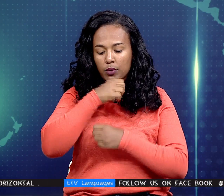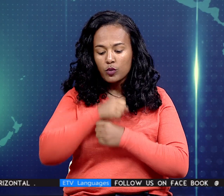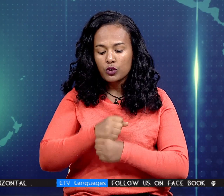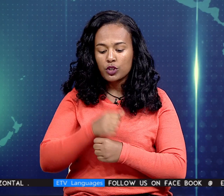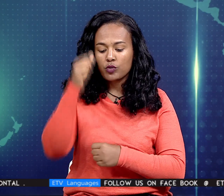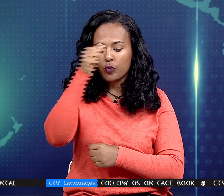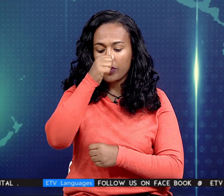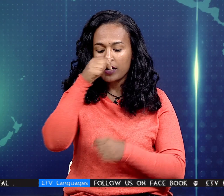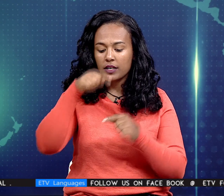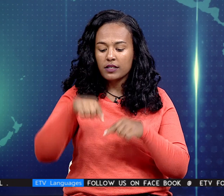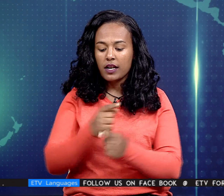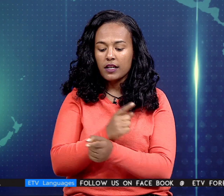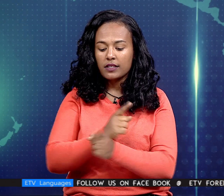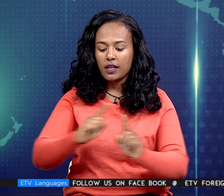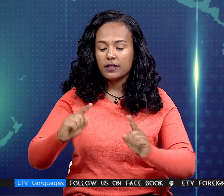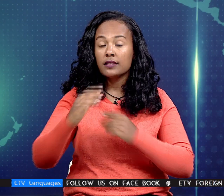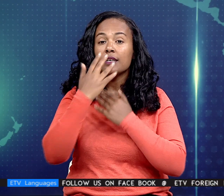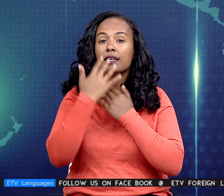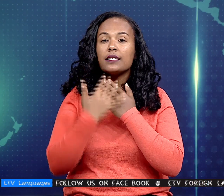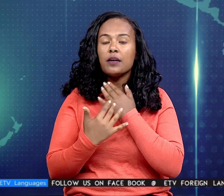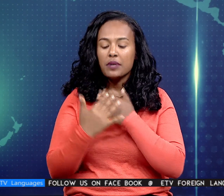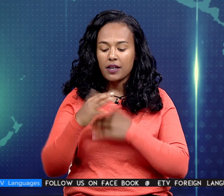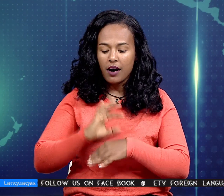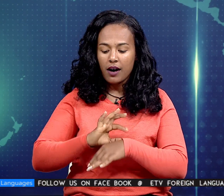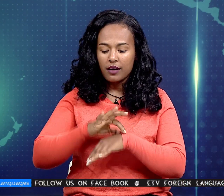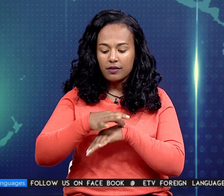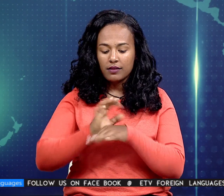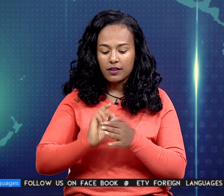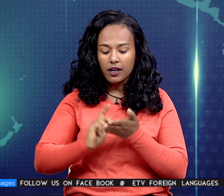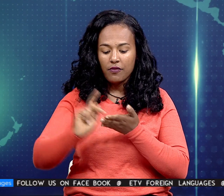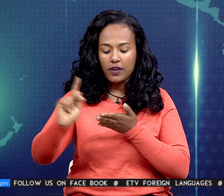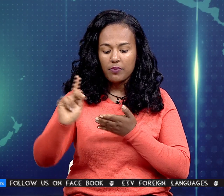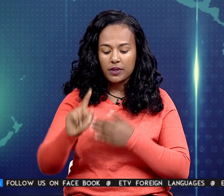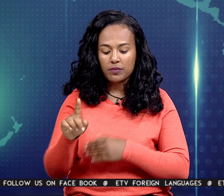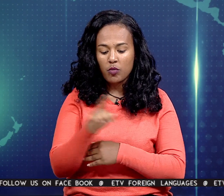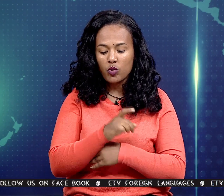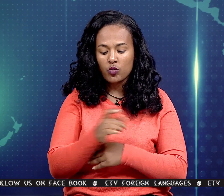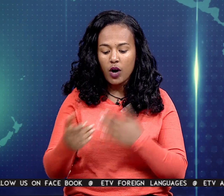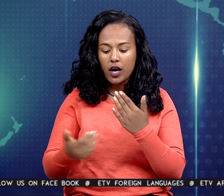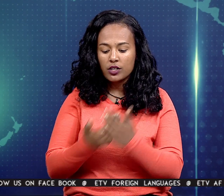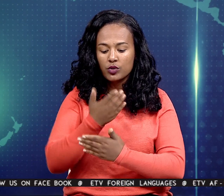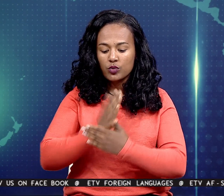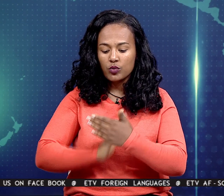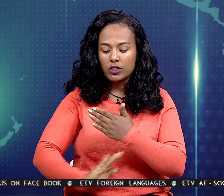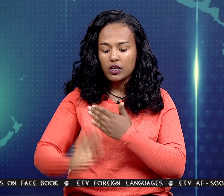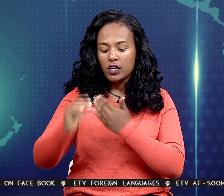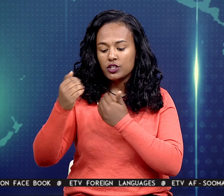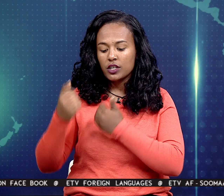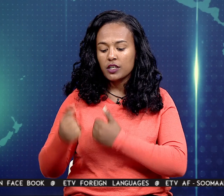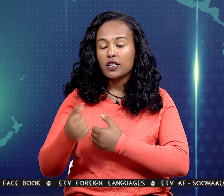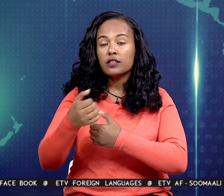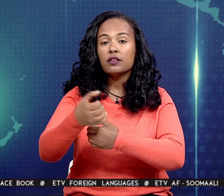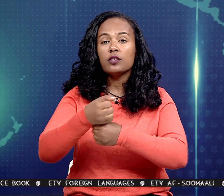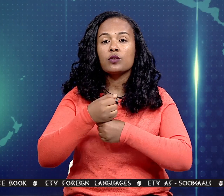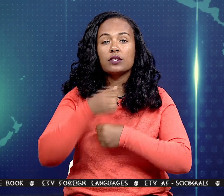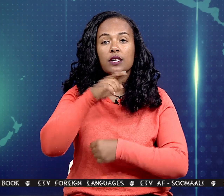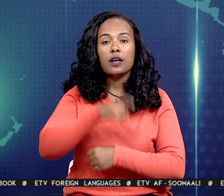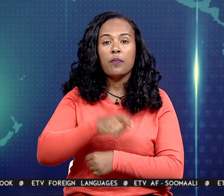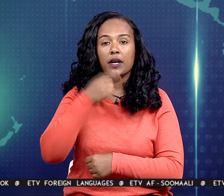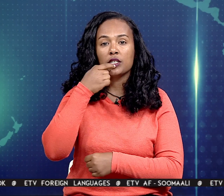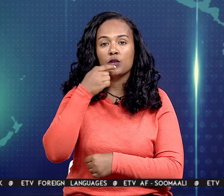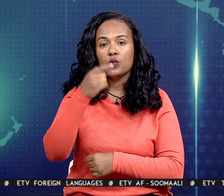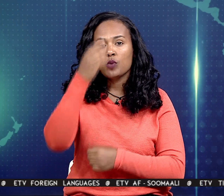አባት አርበኞች ኢትዮጵያን የዛሬ ነጻነትን ደምና አጥንት የተከፈለበት በመሆኑ አዲሱ ትውልድ ጀግንነትን